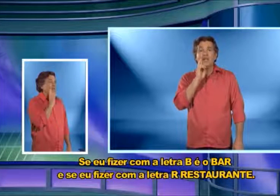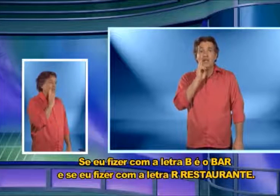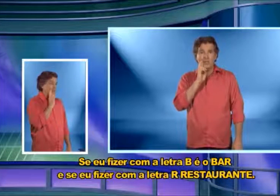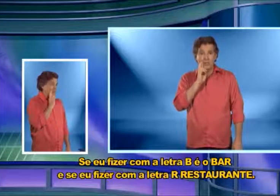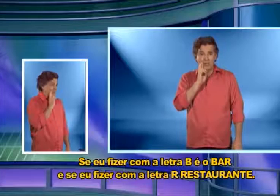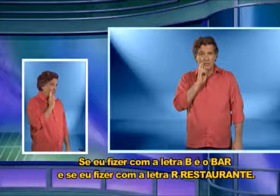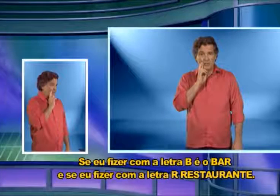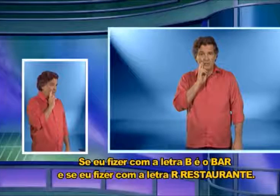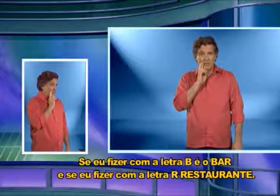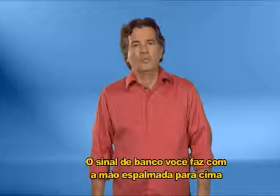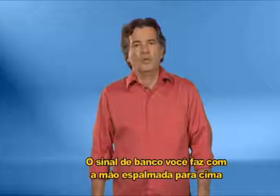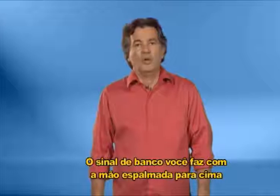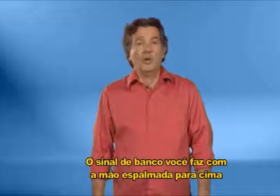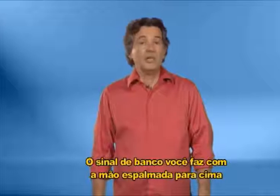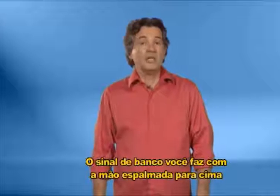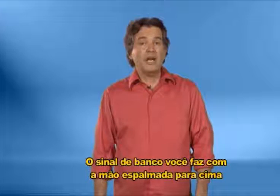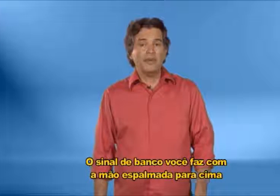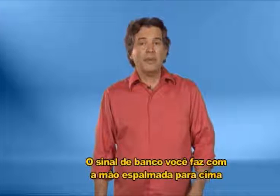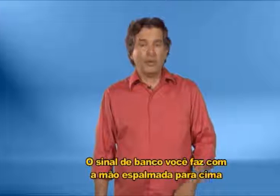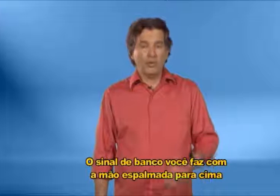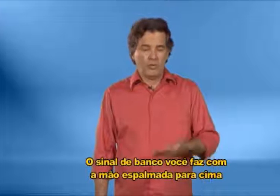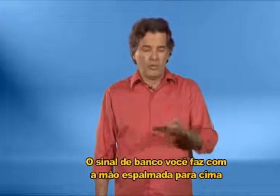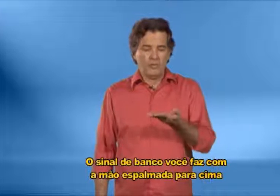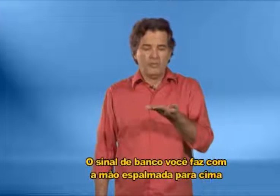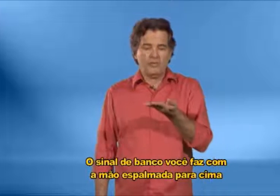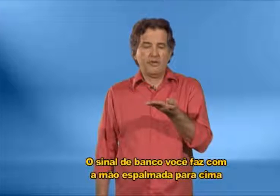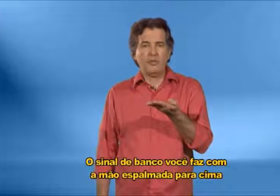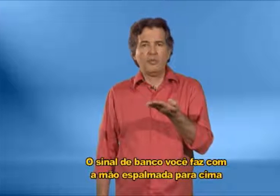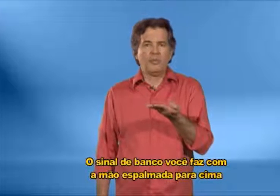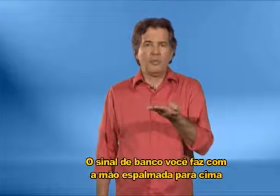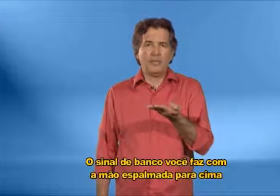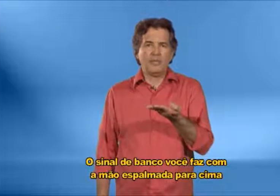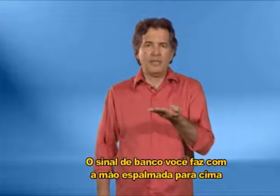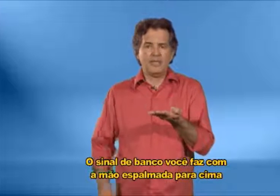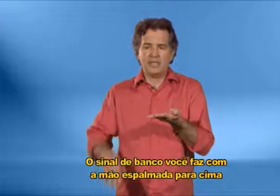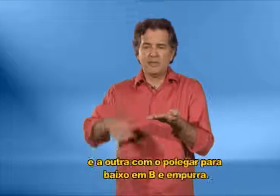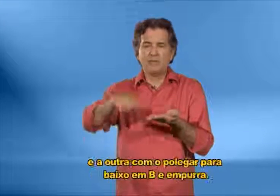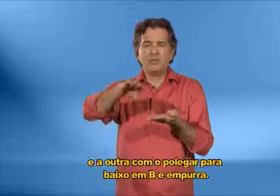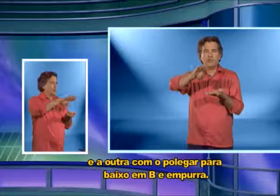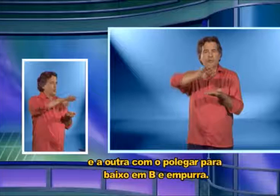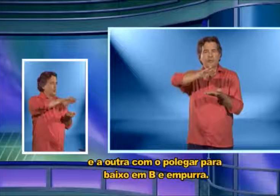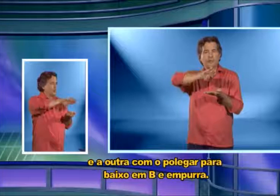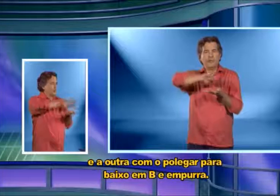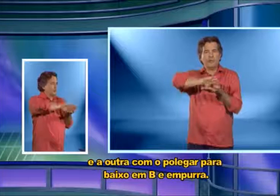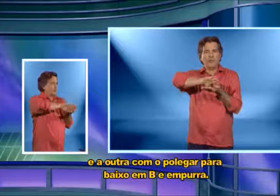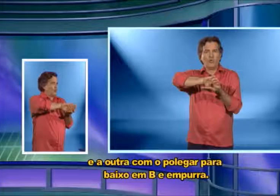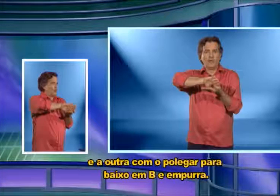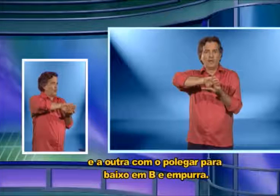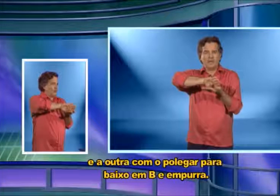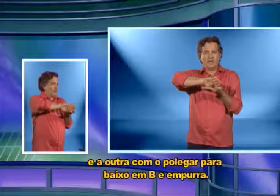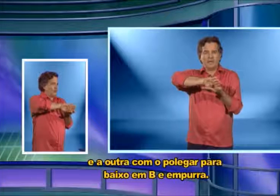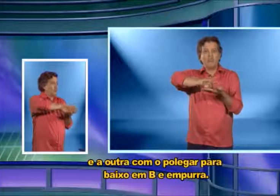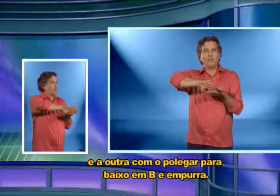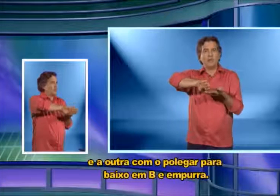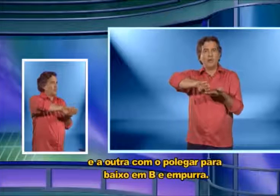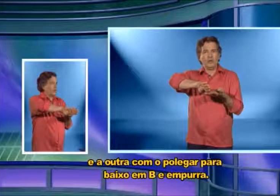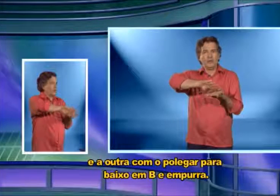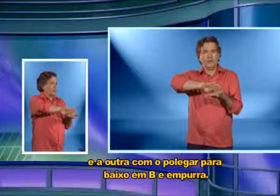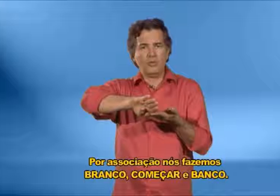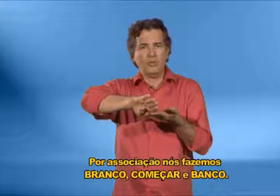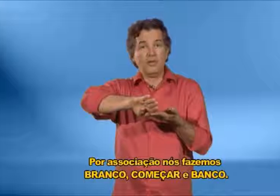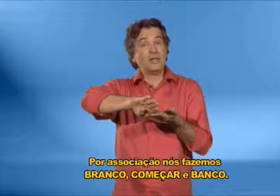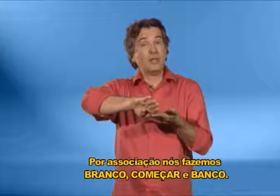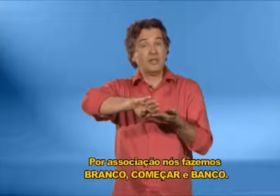R, restaurante. O sinal de banco, você vai com a mão espalmada para cima e a outra com o polegar para baixo e